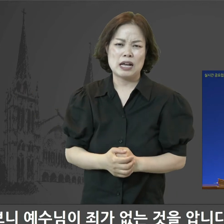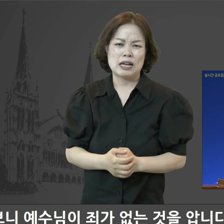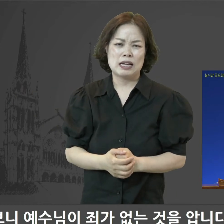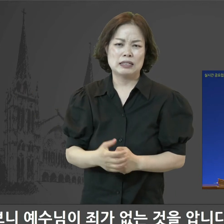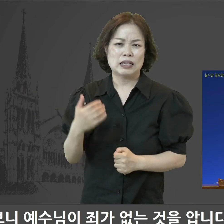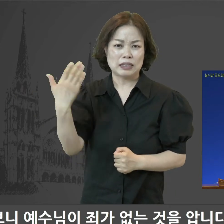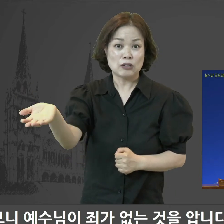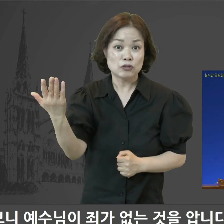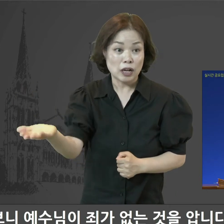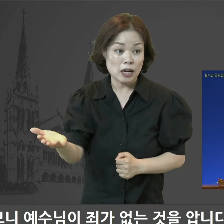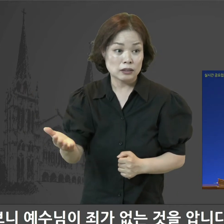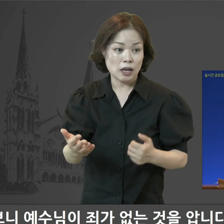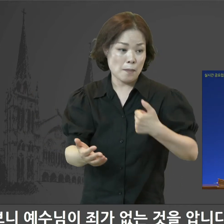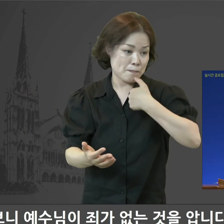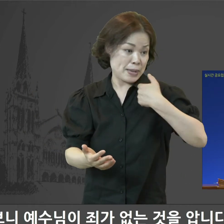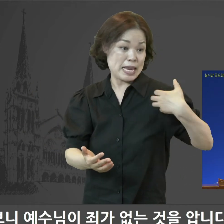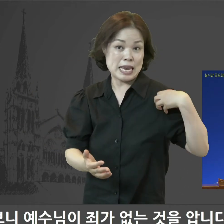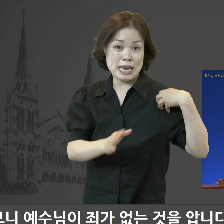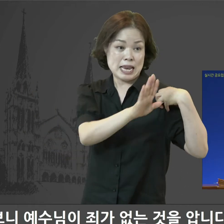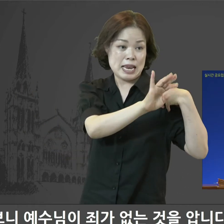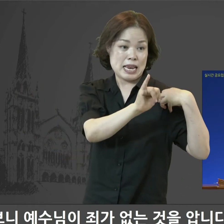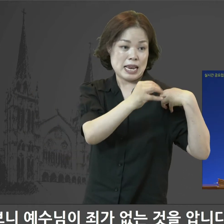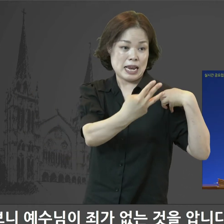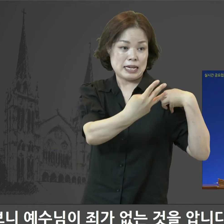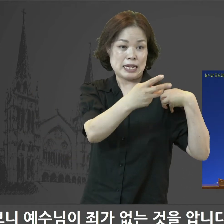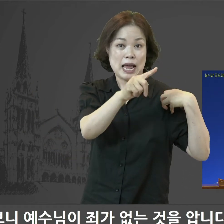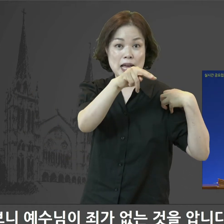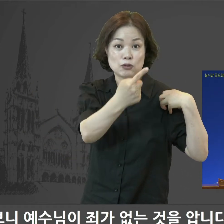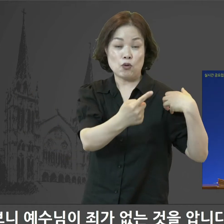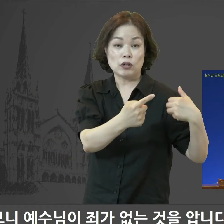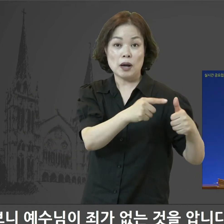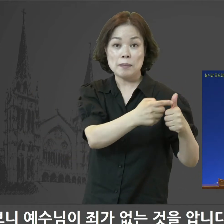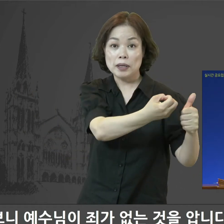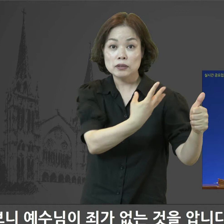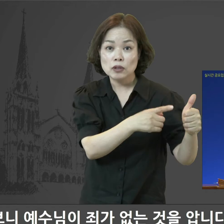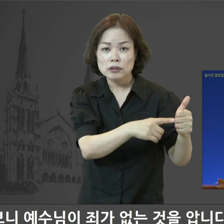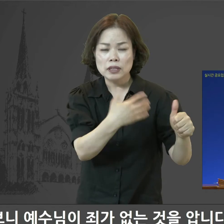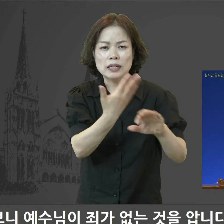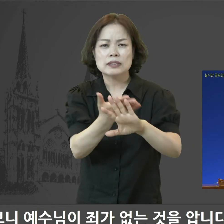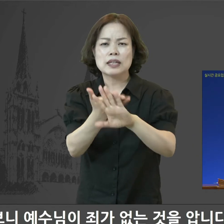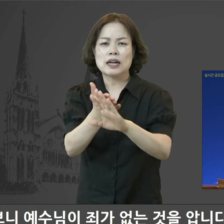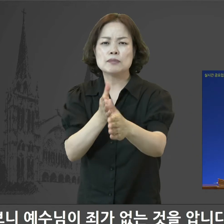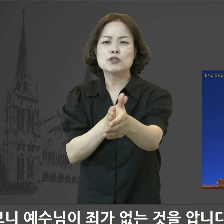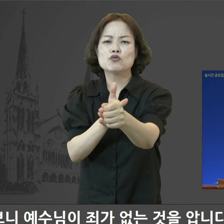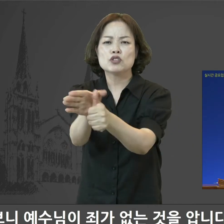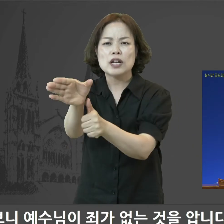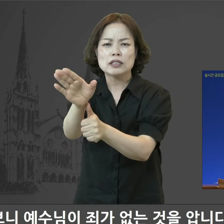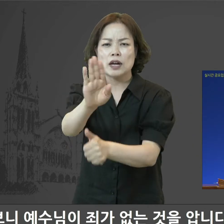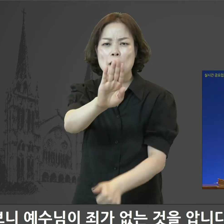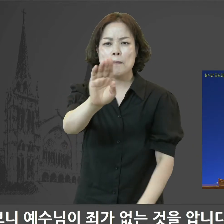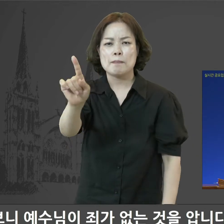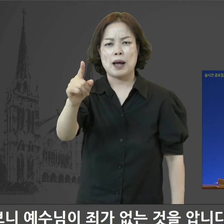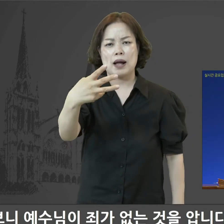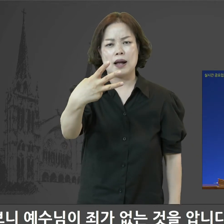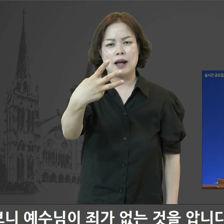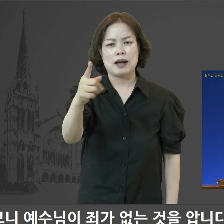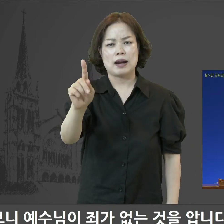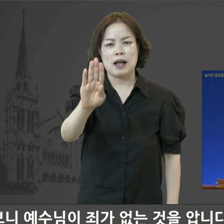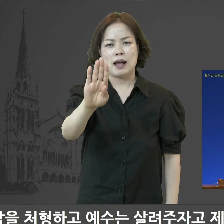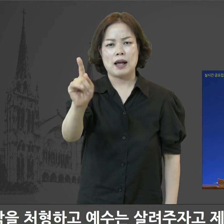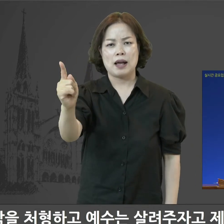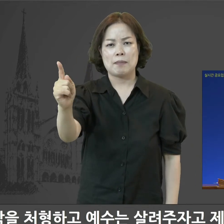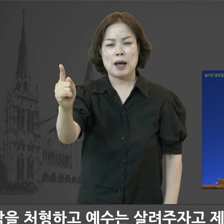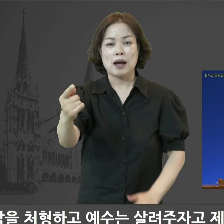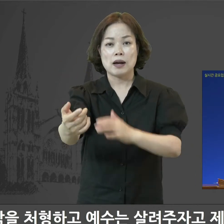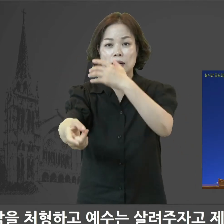안을 제안하죠. 다른 사람 처형하고 그 사람이 누구죠? 바라바지 않습니까? 바라바.